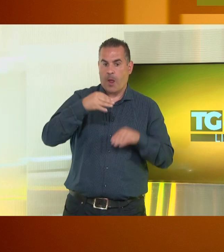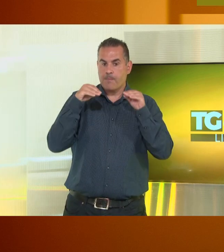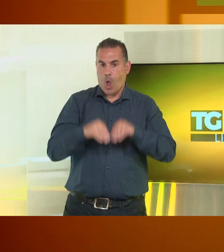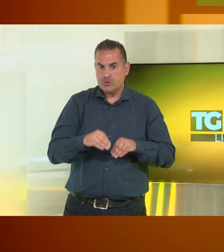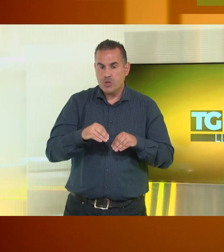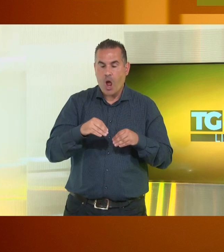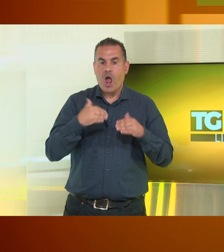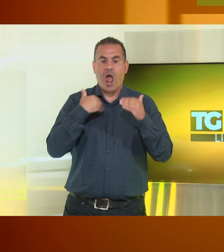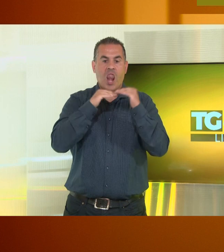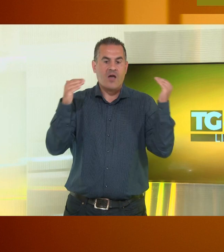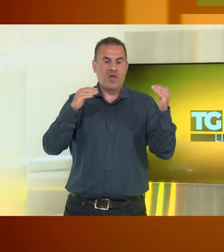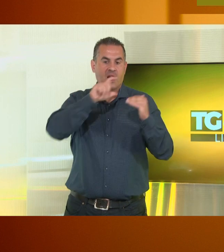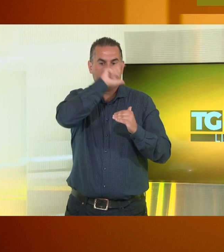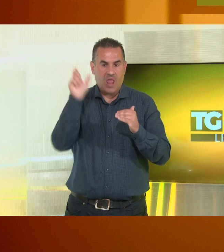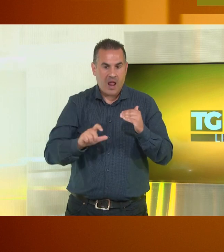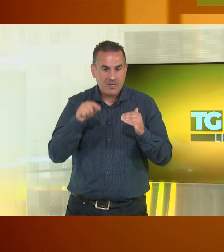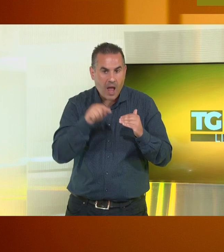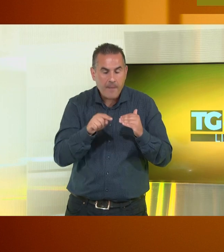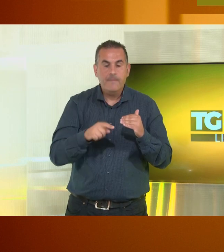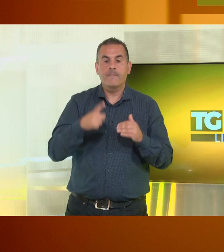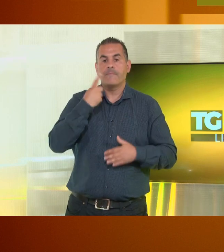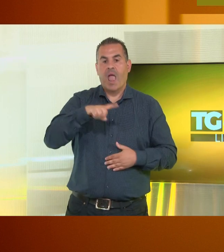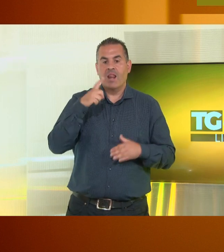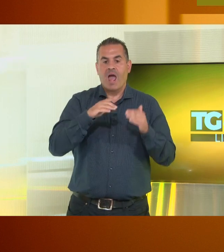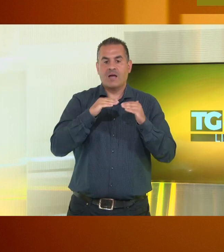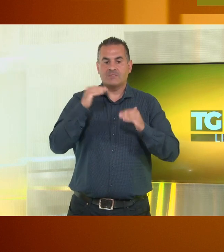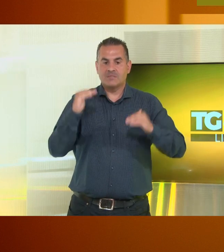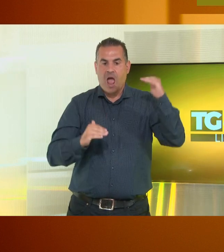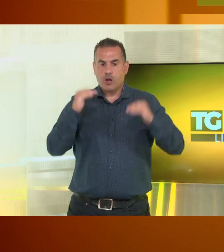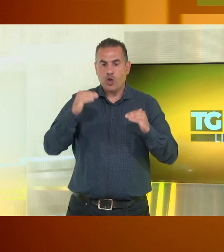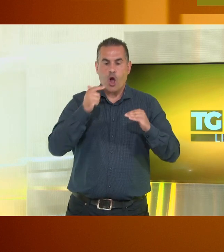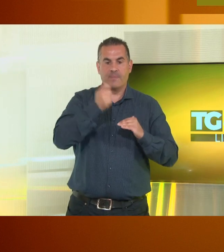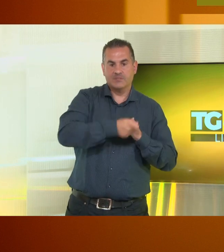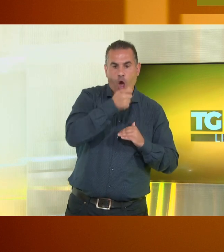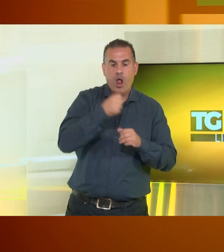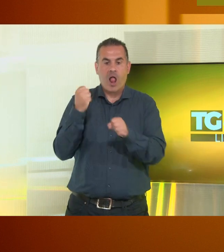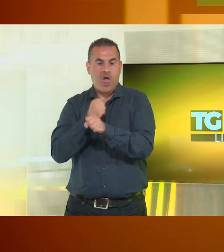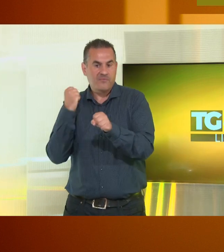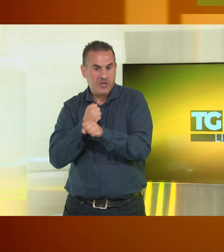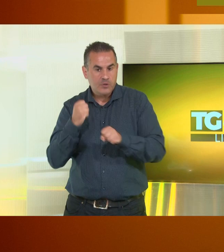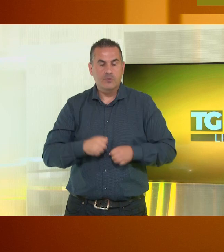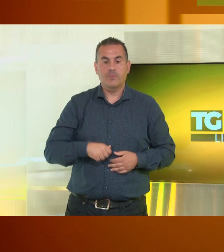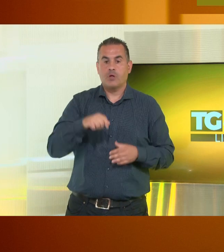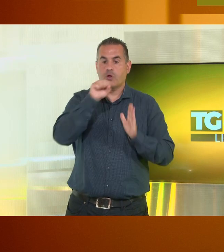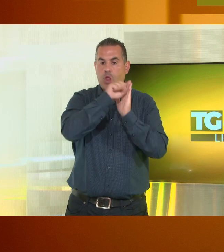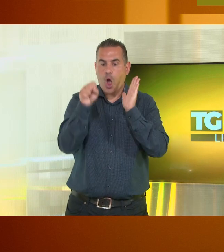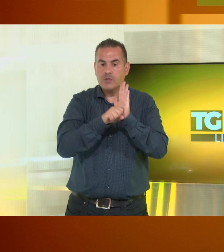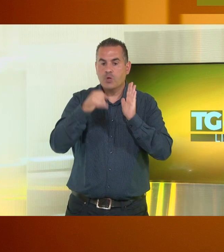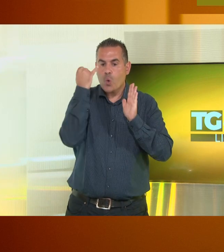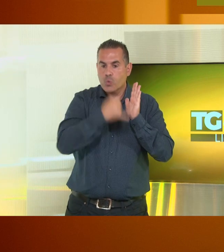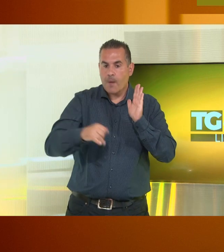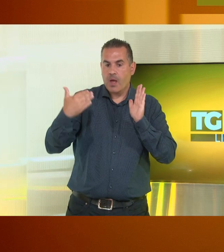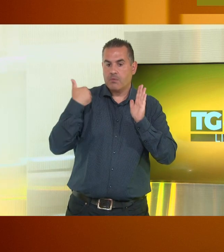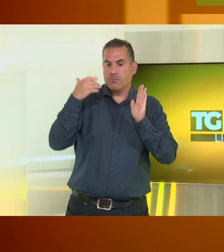sicuramente è una delle ragioni fondamentali per cui le regioni settentrionali hanno spinto per l'approvazione in Parlamento dell'autonomia